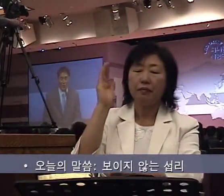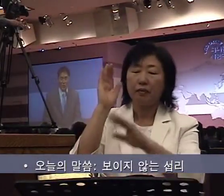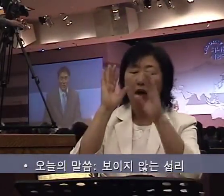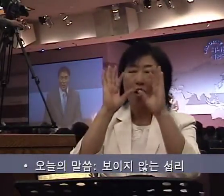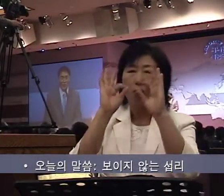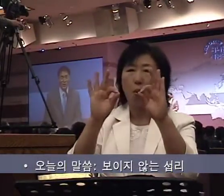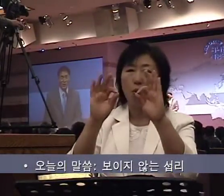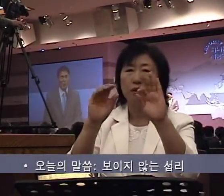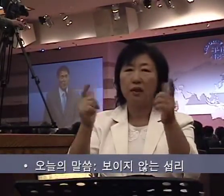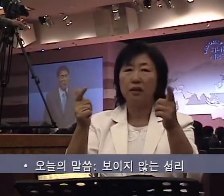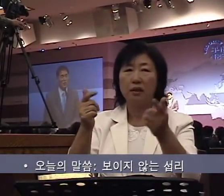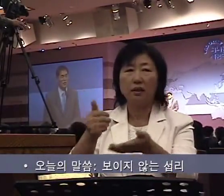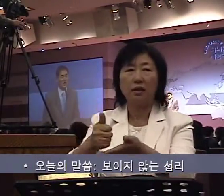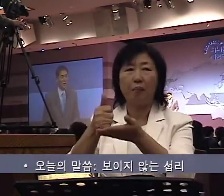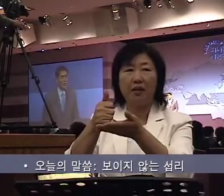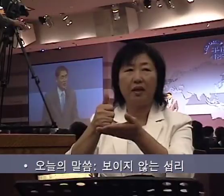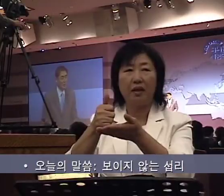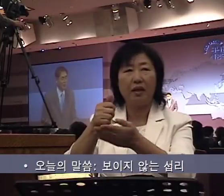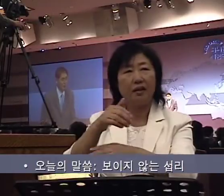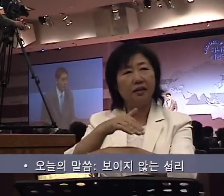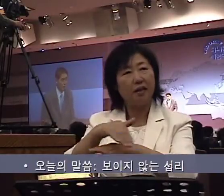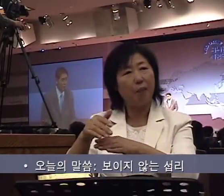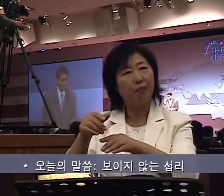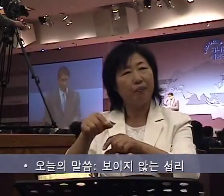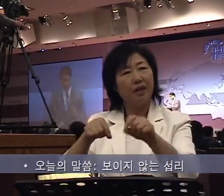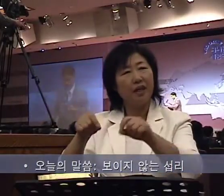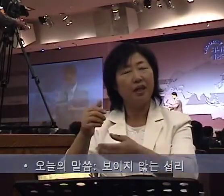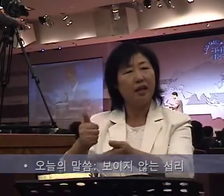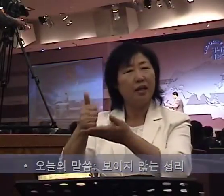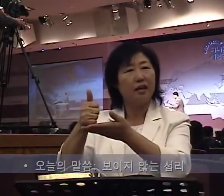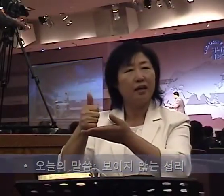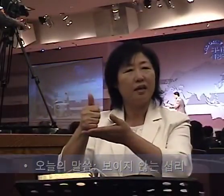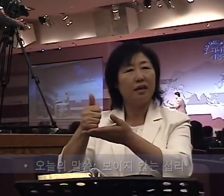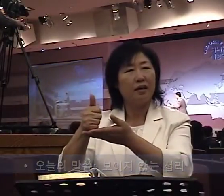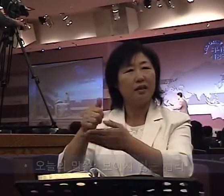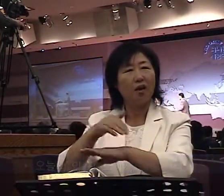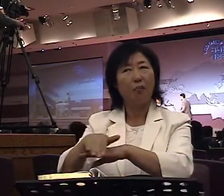않는 섭리라는 제목으로 말씀 증거해 주시겠습니다.